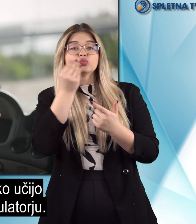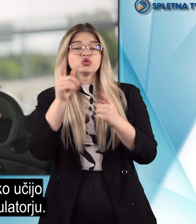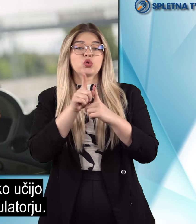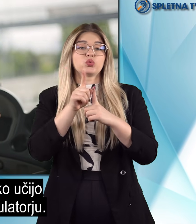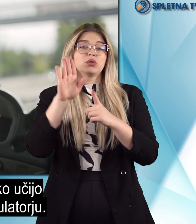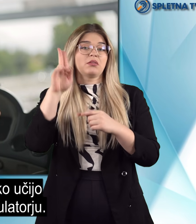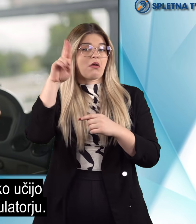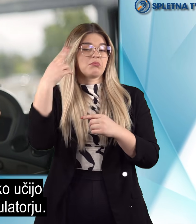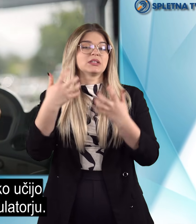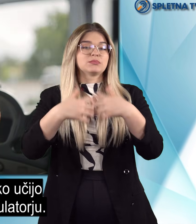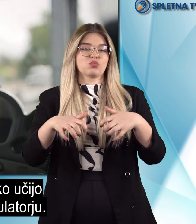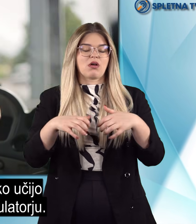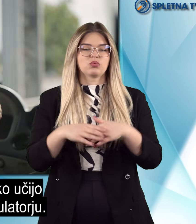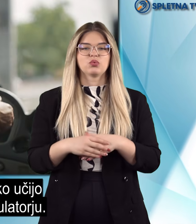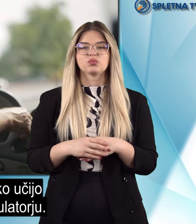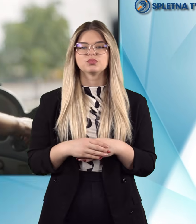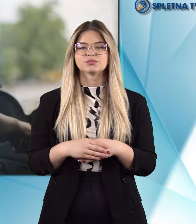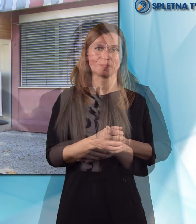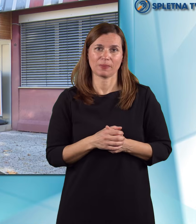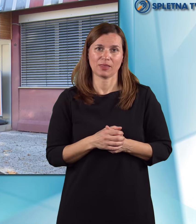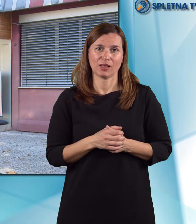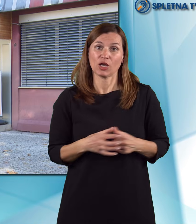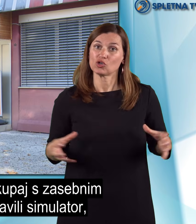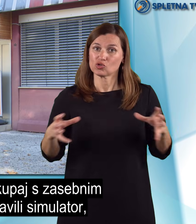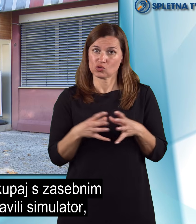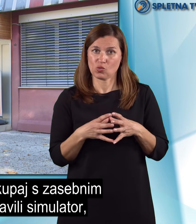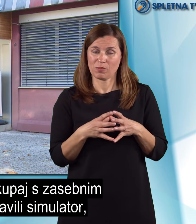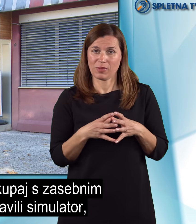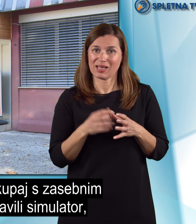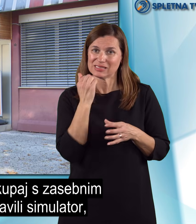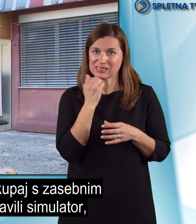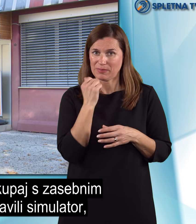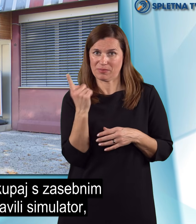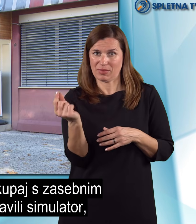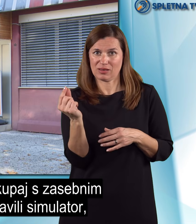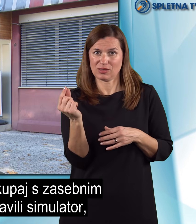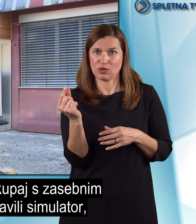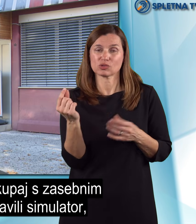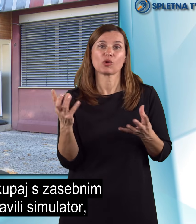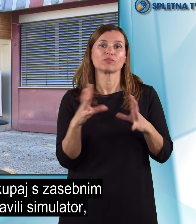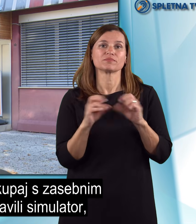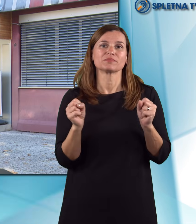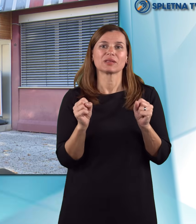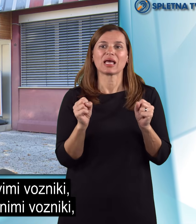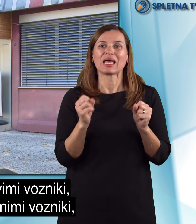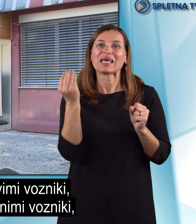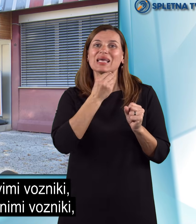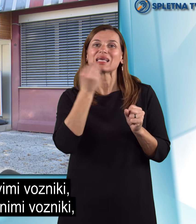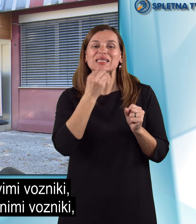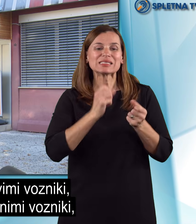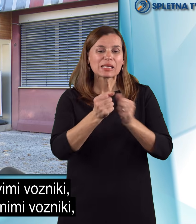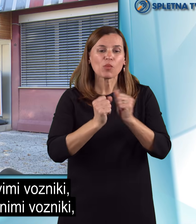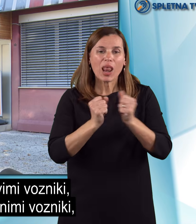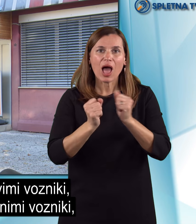novem veščin lahko učijo tudi na simulatorju. Gre za to, da smo skupaj z zasebnim partnerjem vzpostavili simulator, kjer lahko